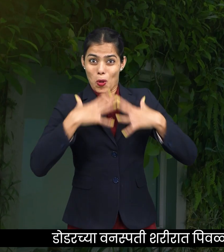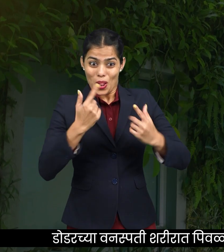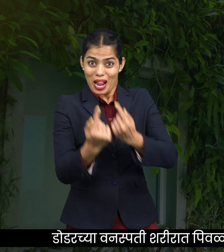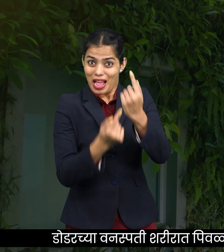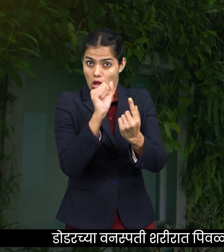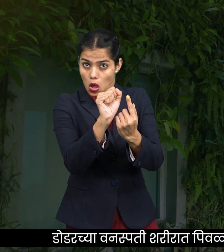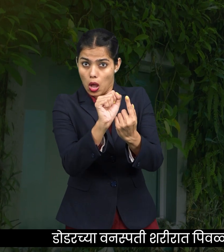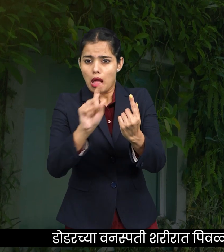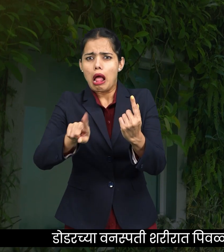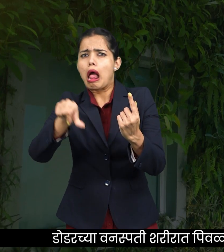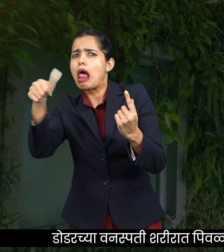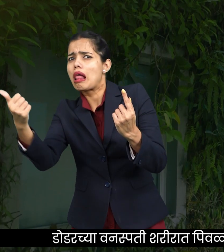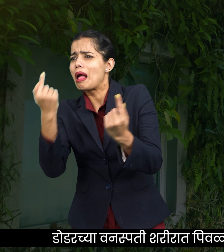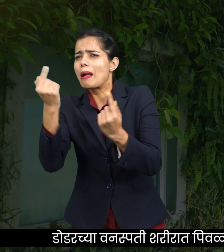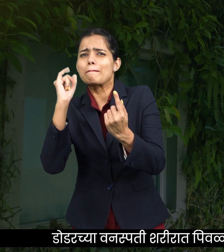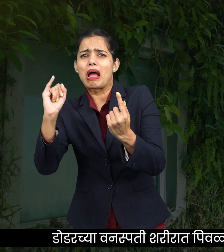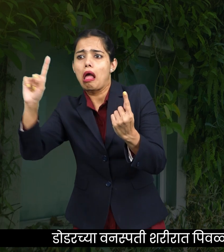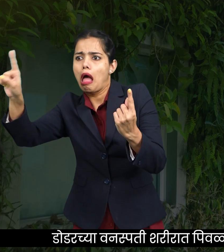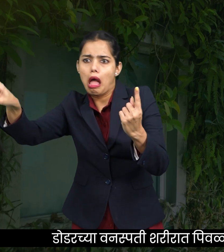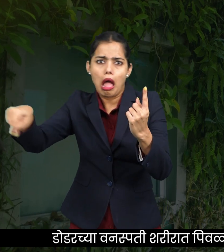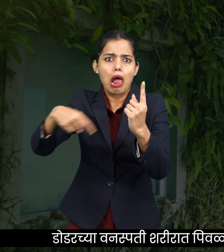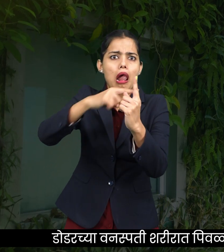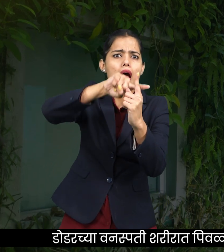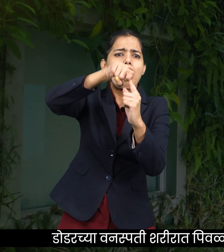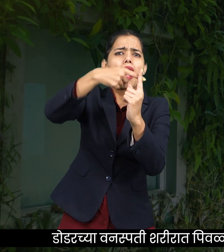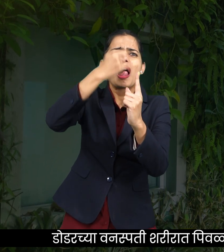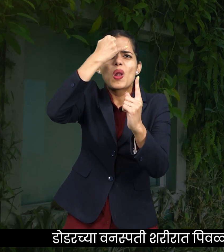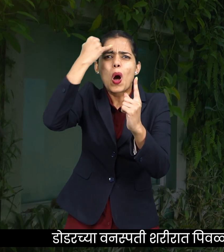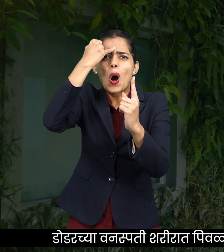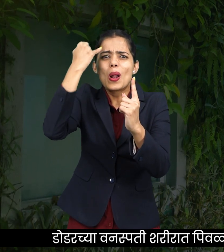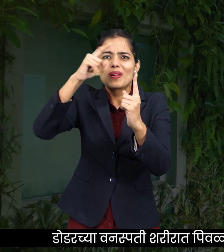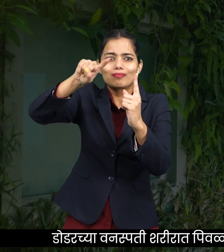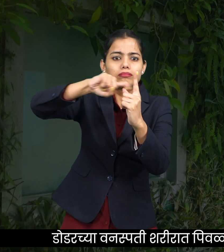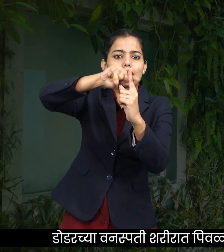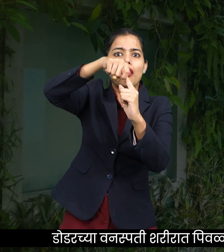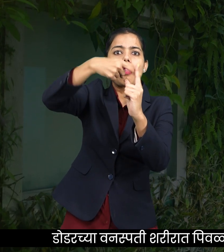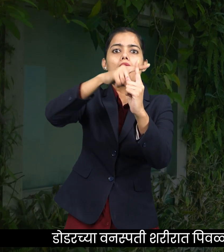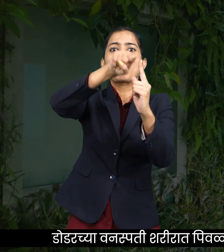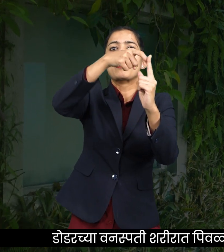डोडरच्या वनस्पती शरीरात पिवळ्या तारासारख्या देठांचा समावेश असतो.